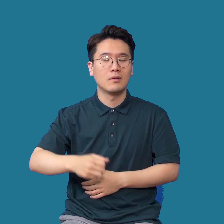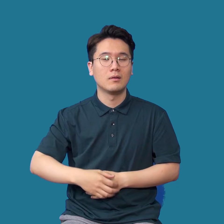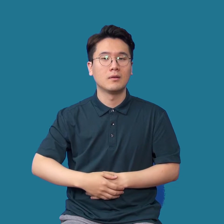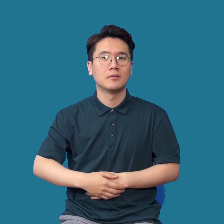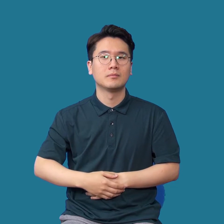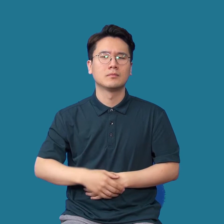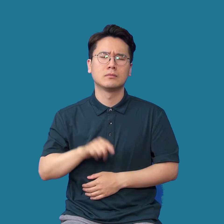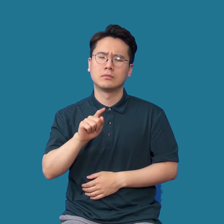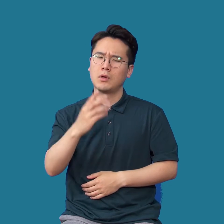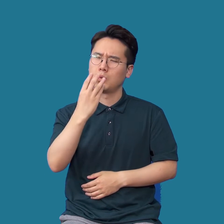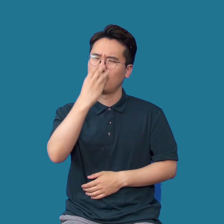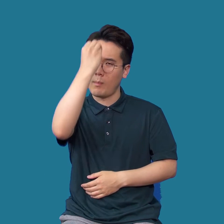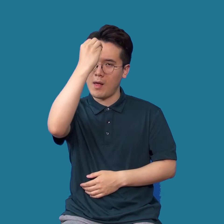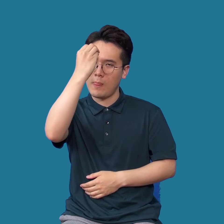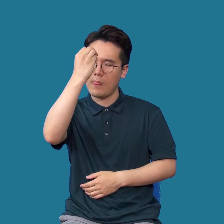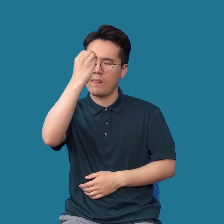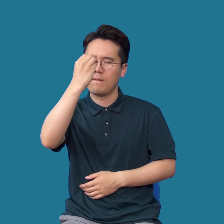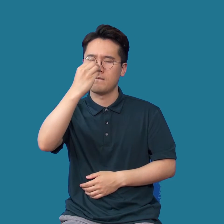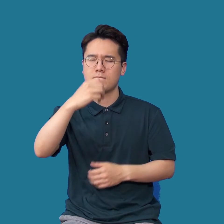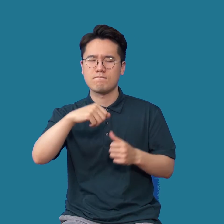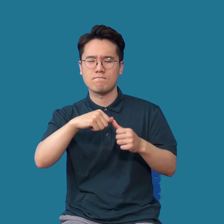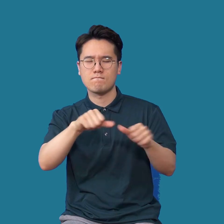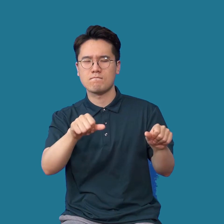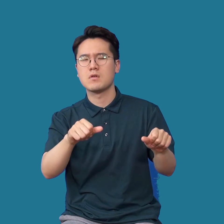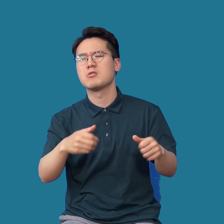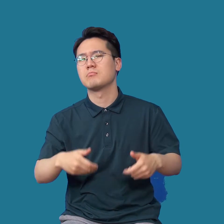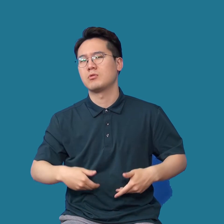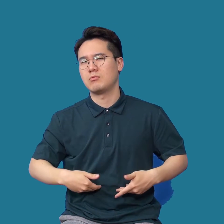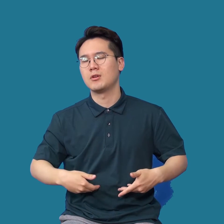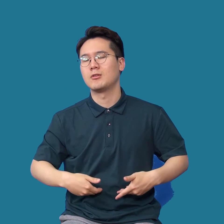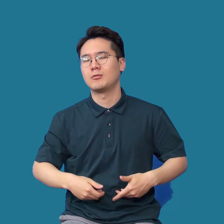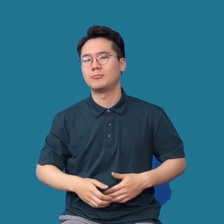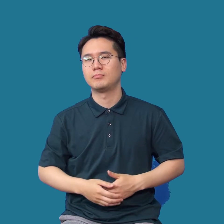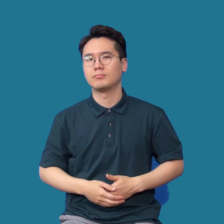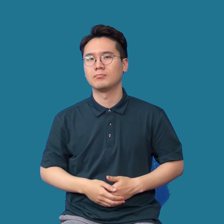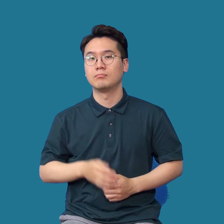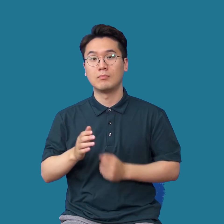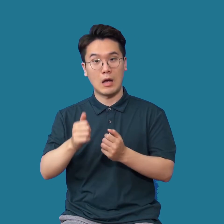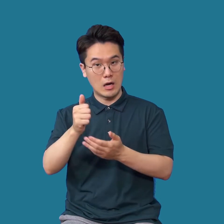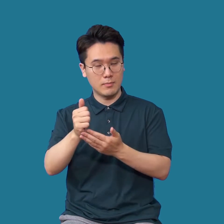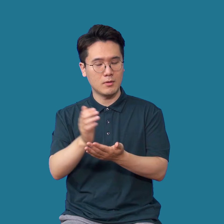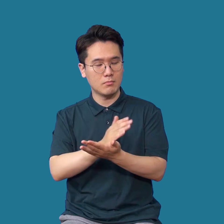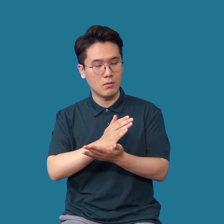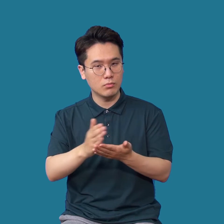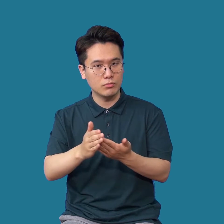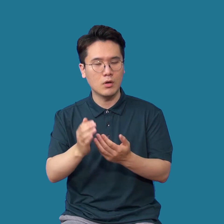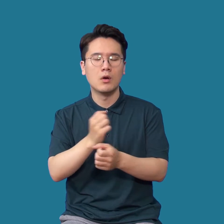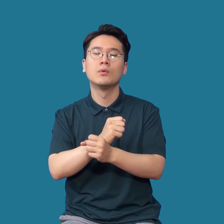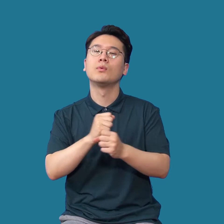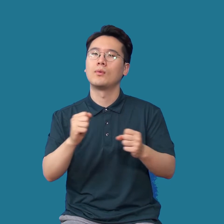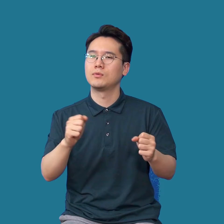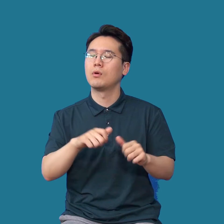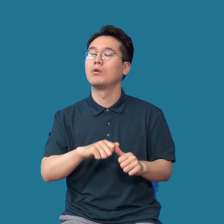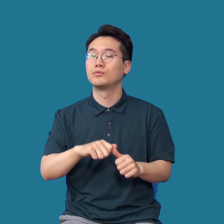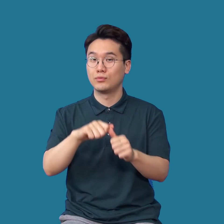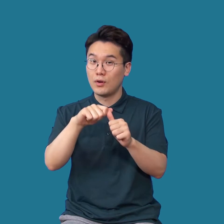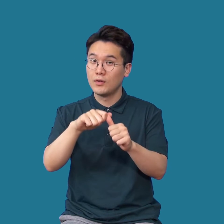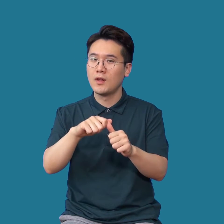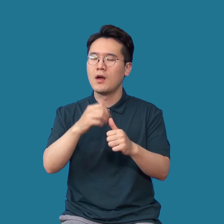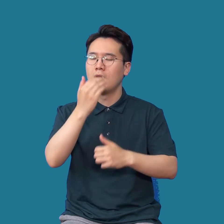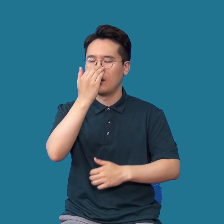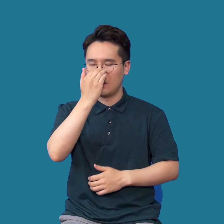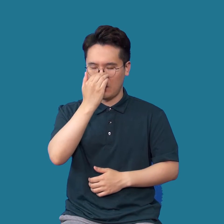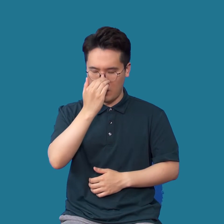그 교만을 내려놓아야 합니다. 하나님이 베푸시는 용서와 구원을 겸손히